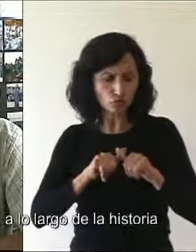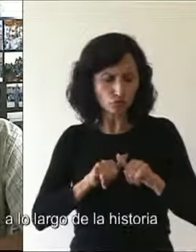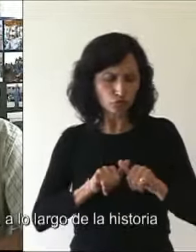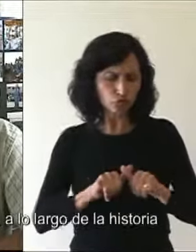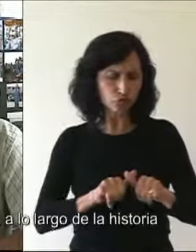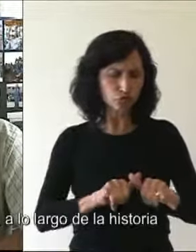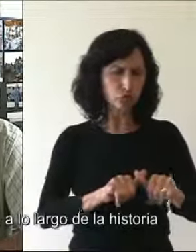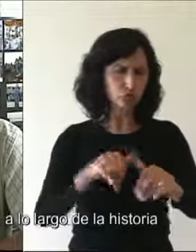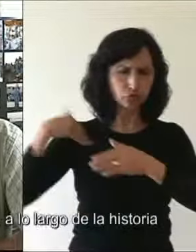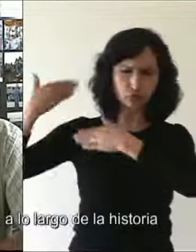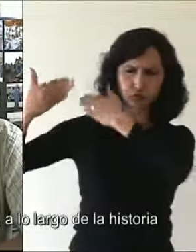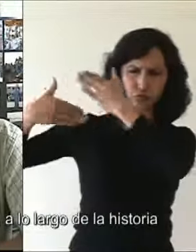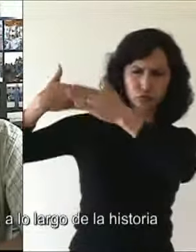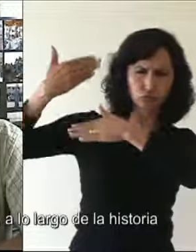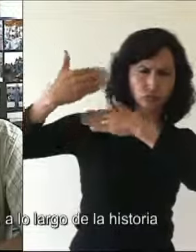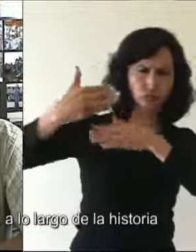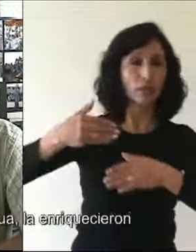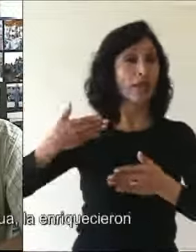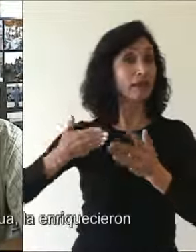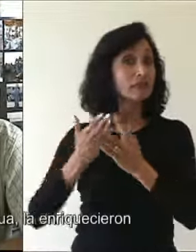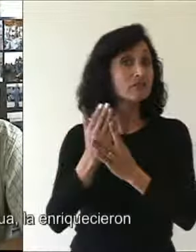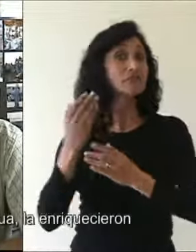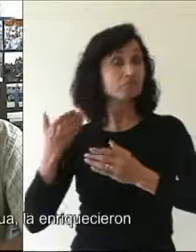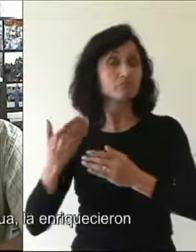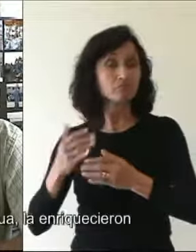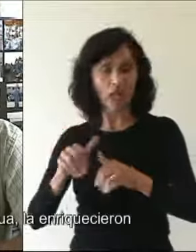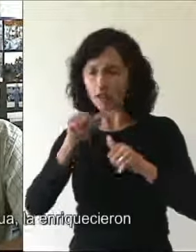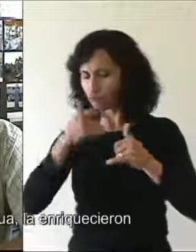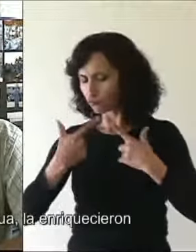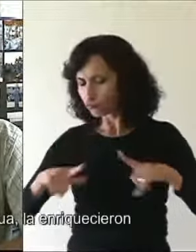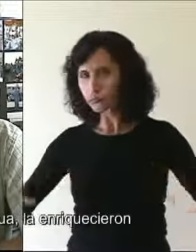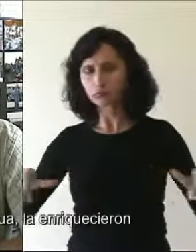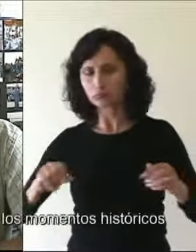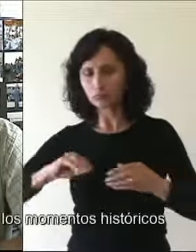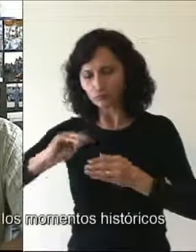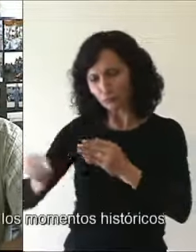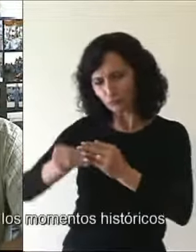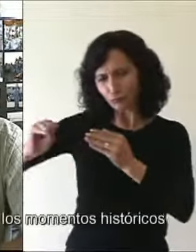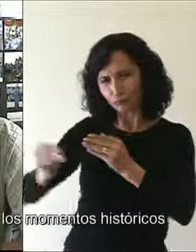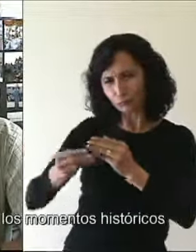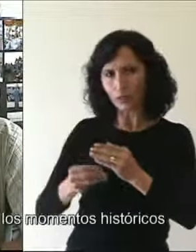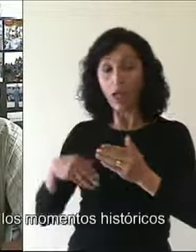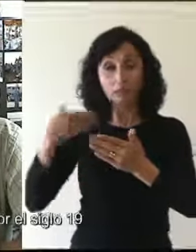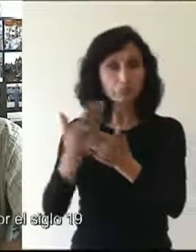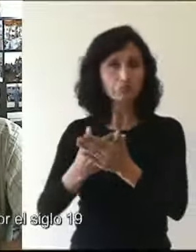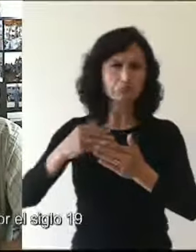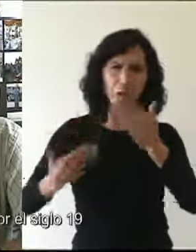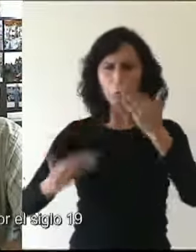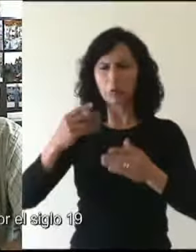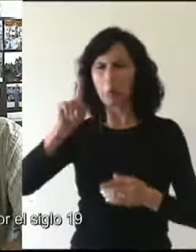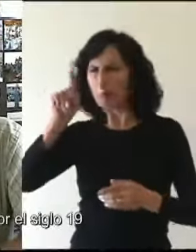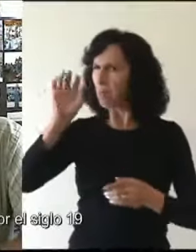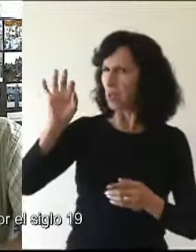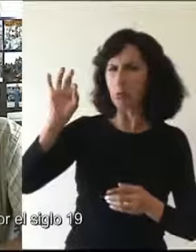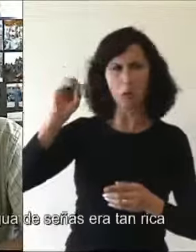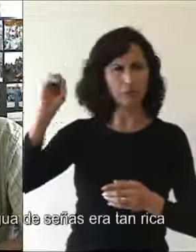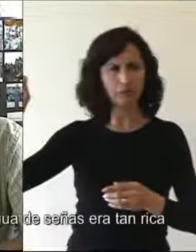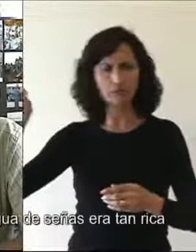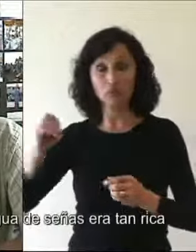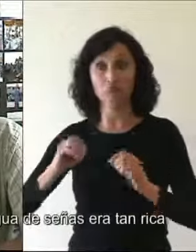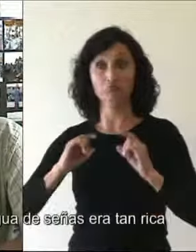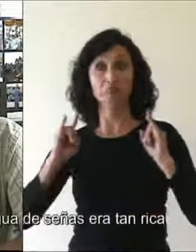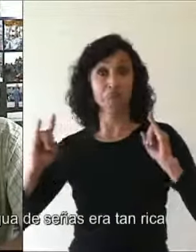comunidades, conservaron a lo largo de la historia esa lengua, la enriquecieron, hasta llegar a momentos históricos del siglo